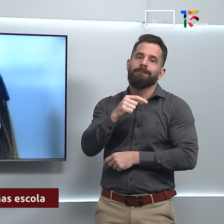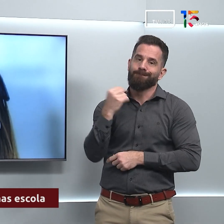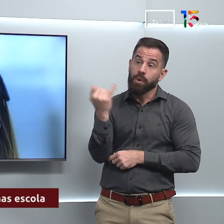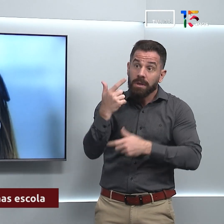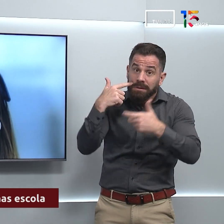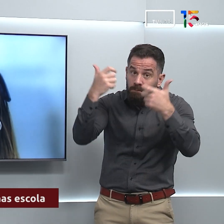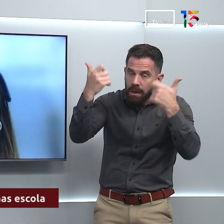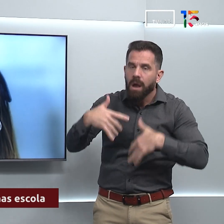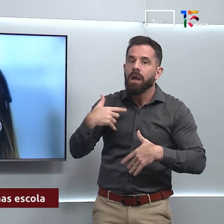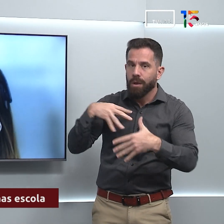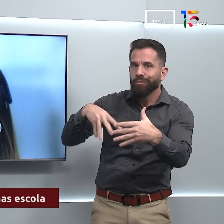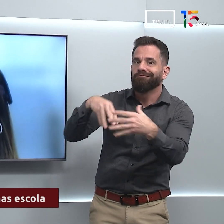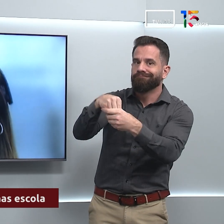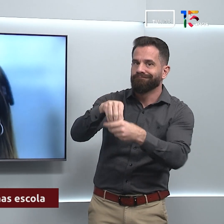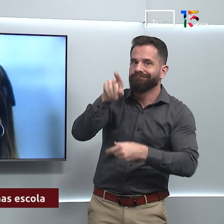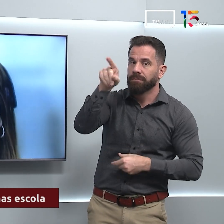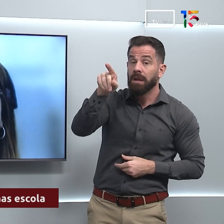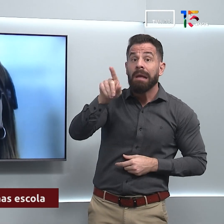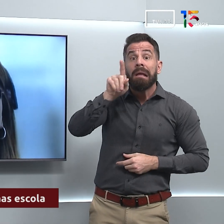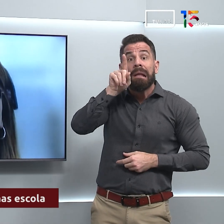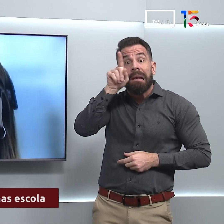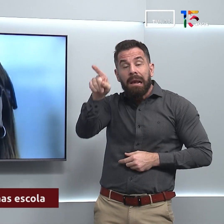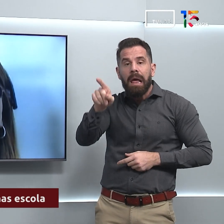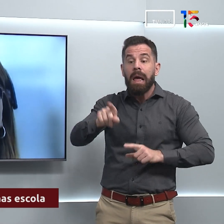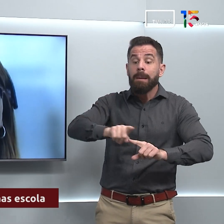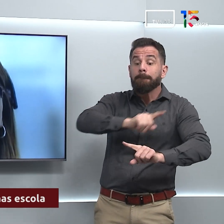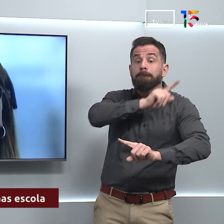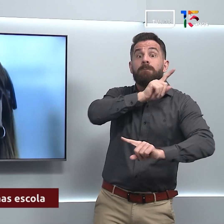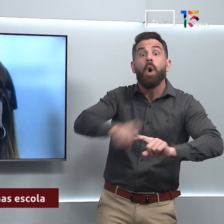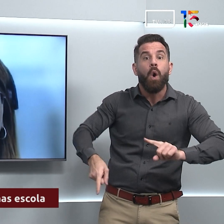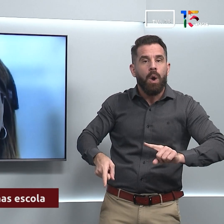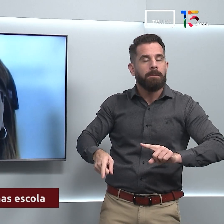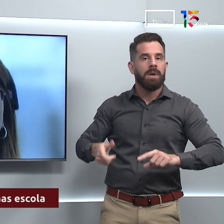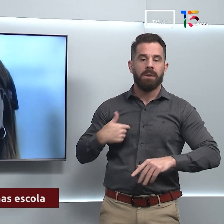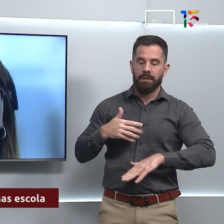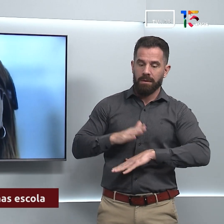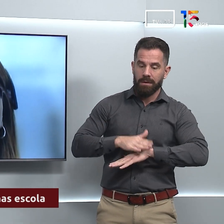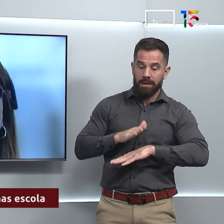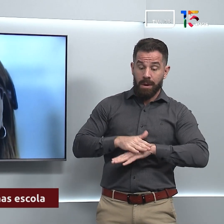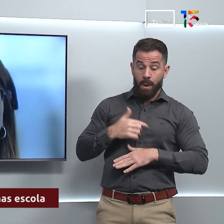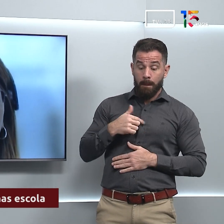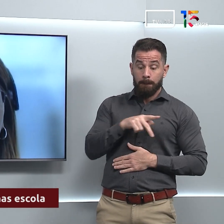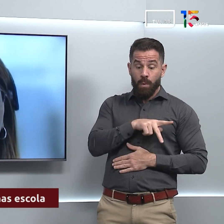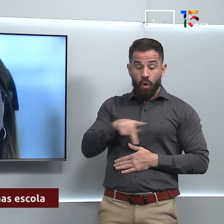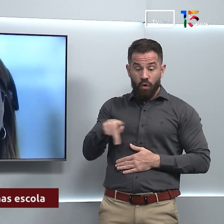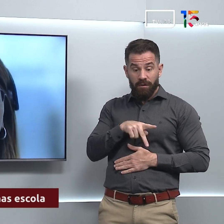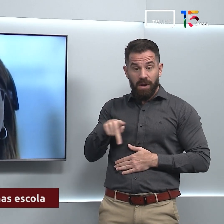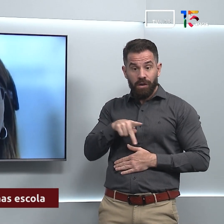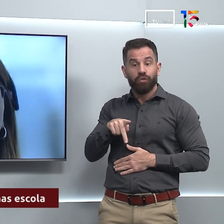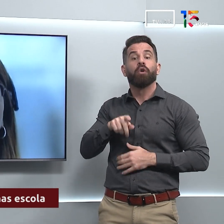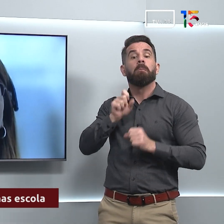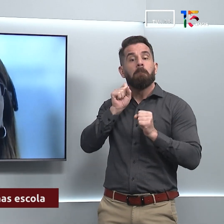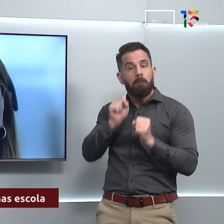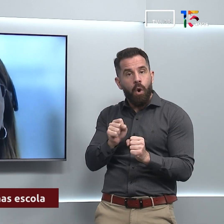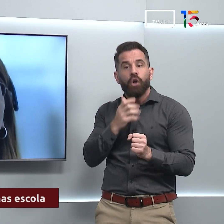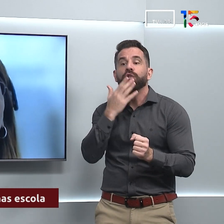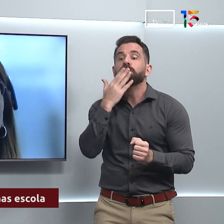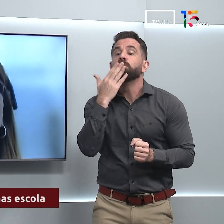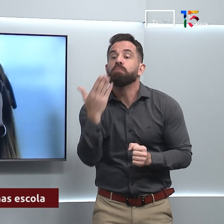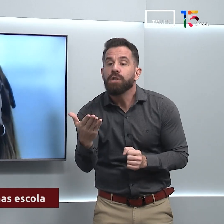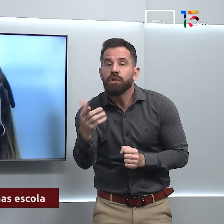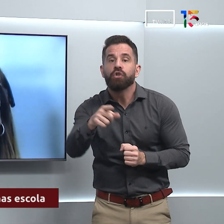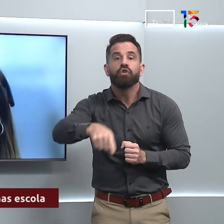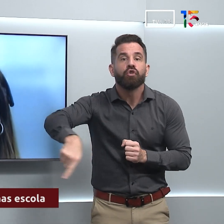feita lá, o celular não está proibido para uso pedagógico do professor. Eu acho que isso é um ponto importante, tá? Por quê?